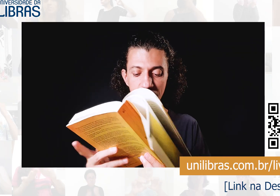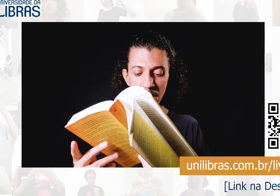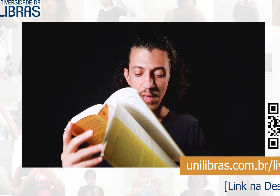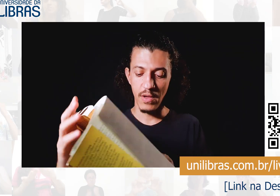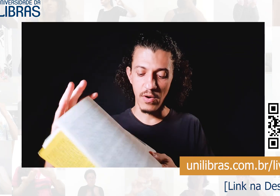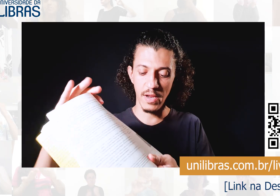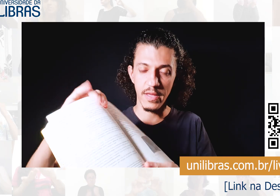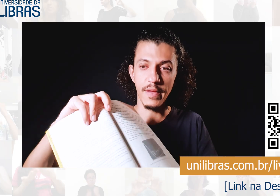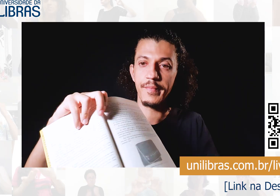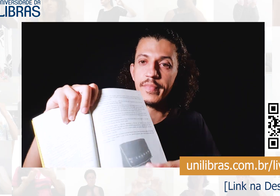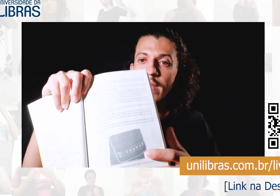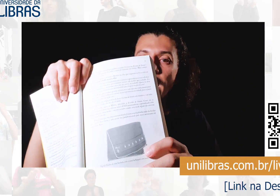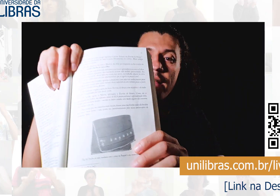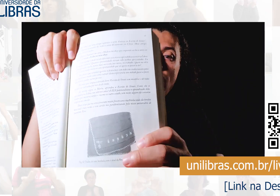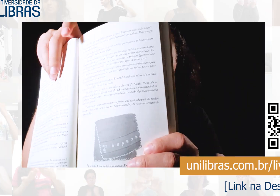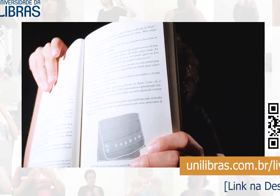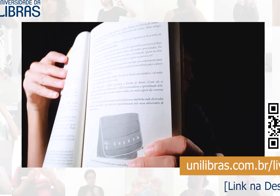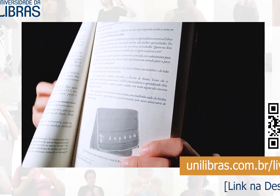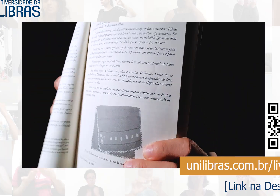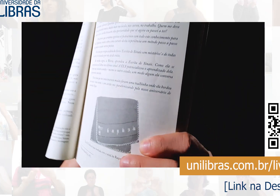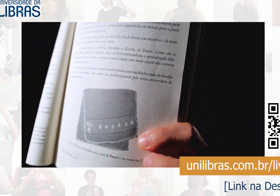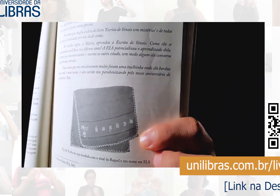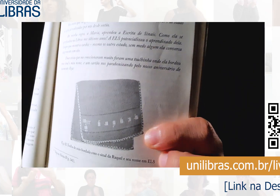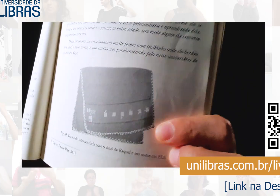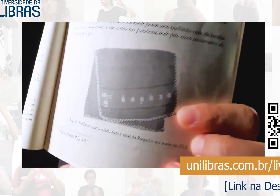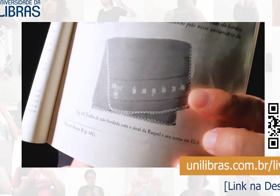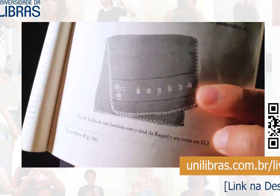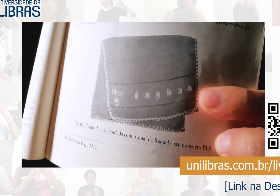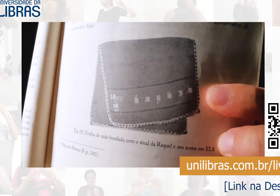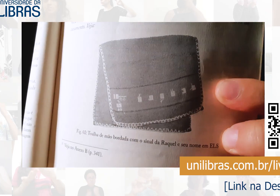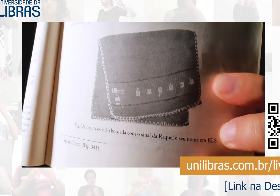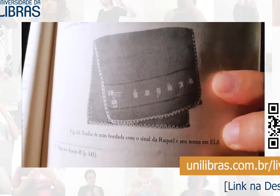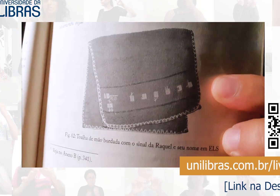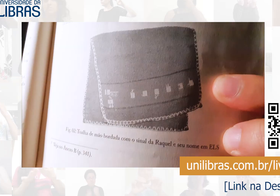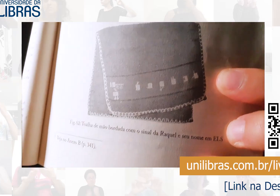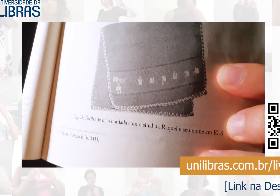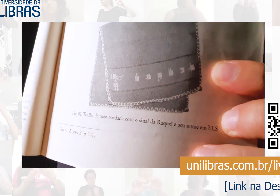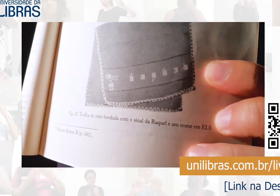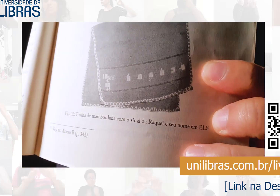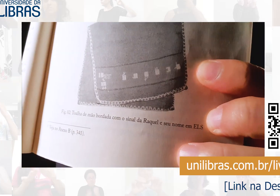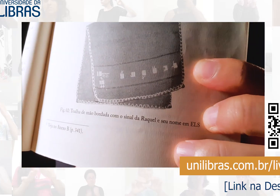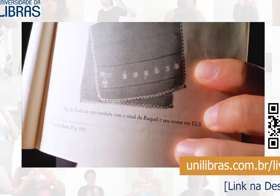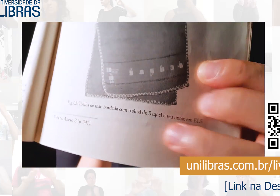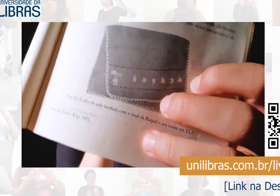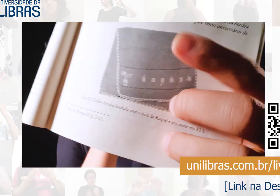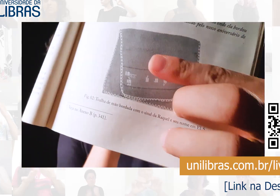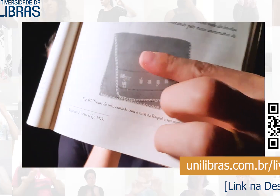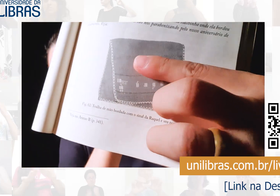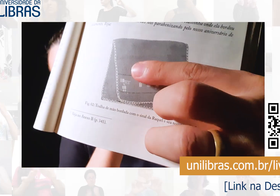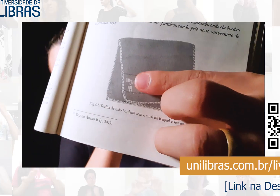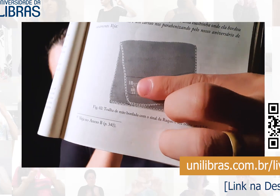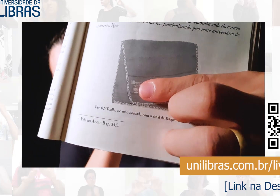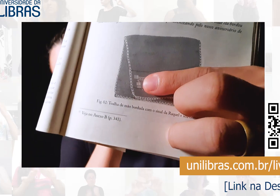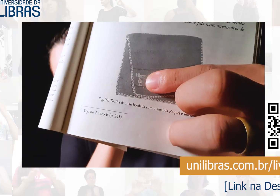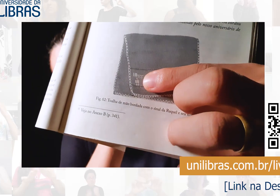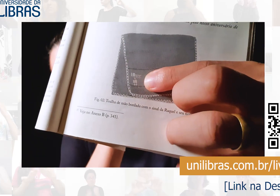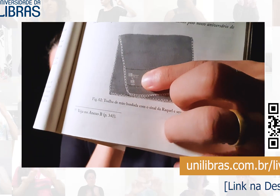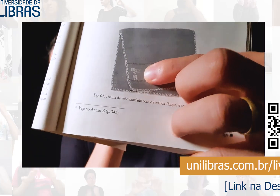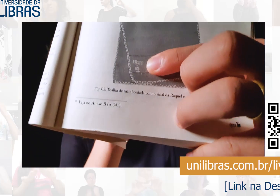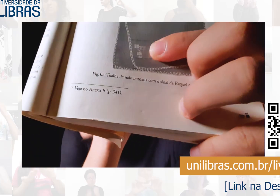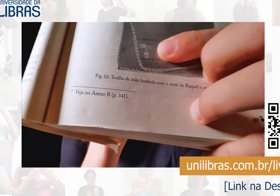casamento. Olha aqui, a toalhinha, que a Raquel está se referindo aqui, essa toalha, tem o sinal da Raquel escrito